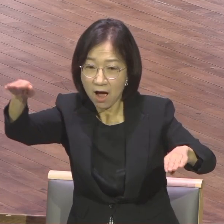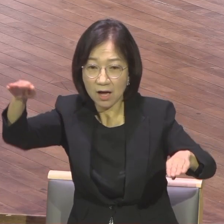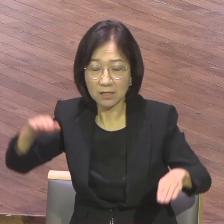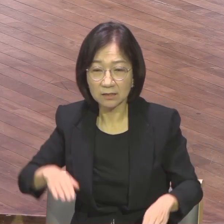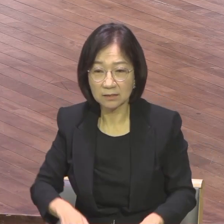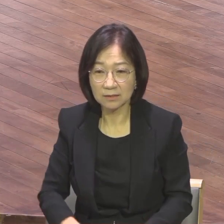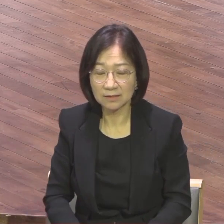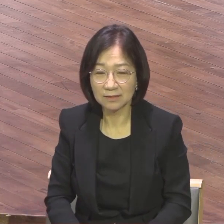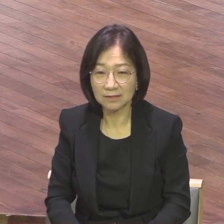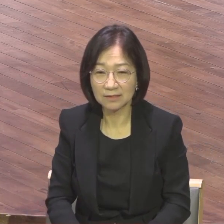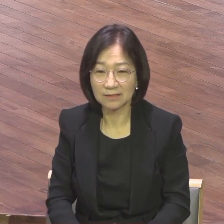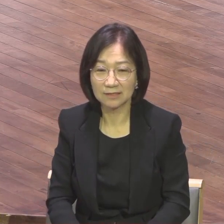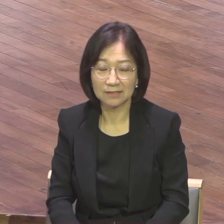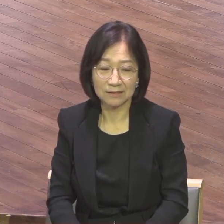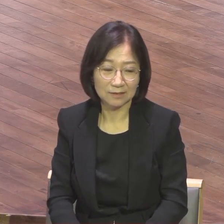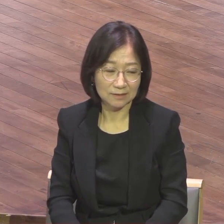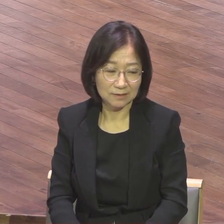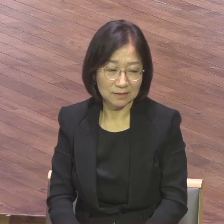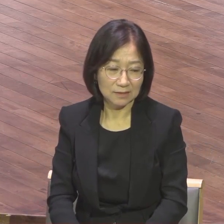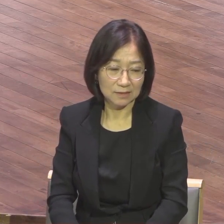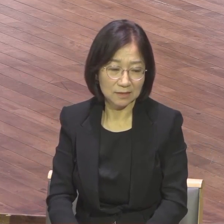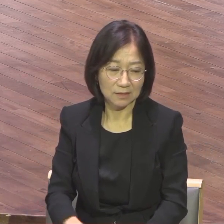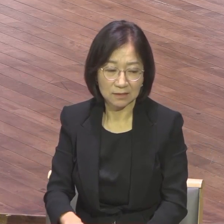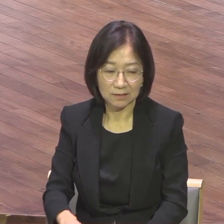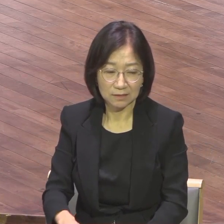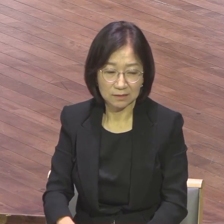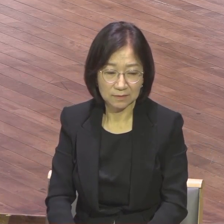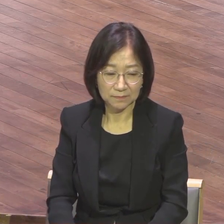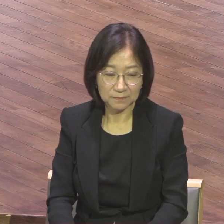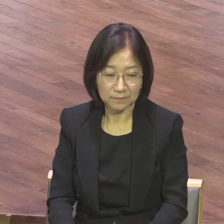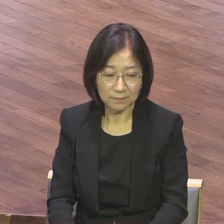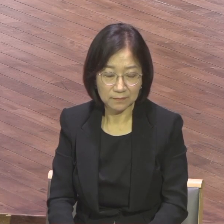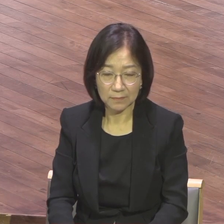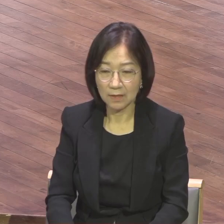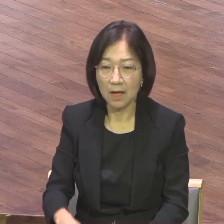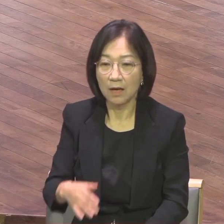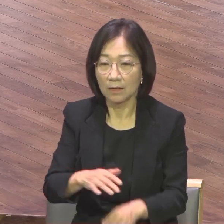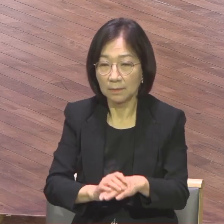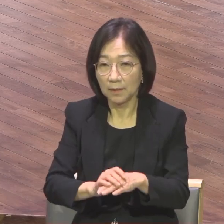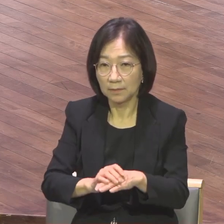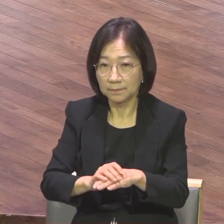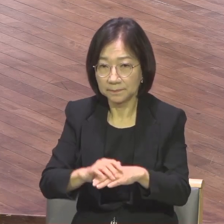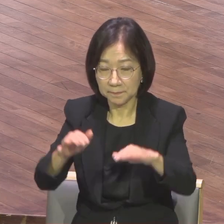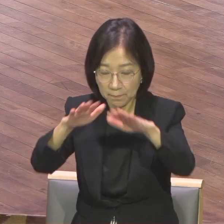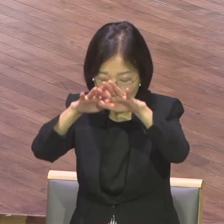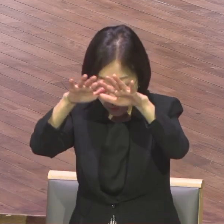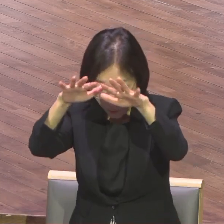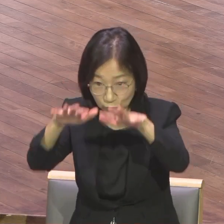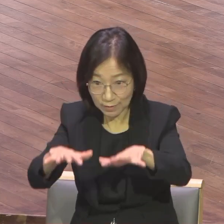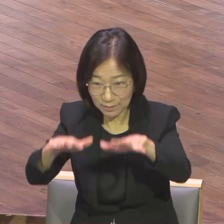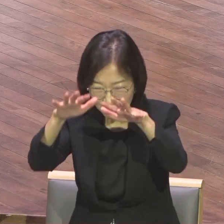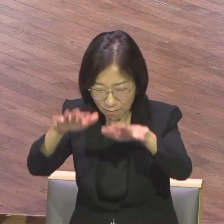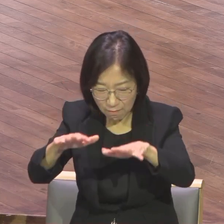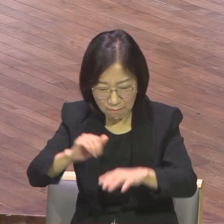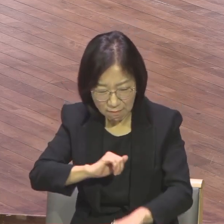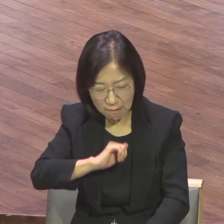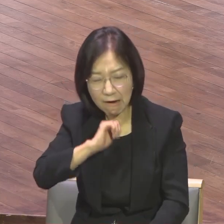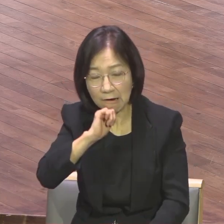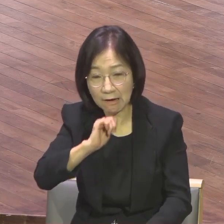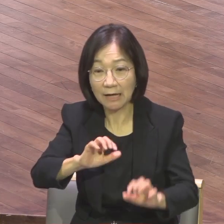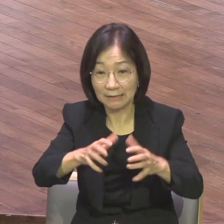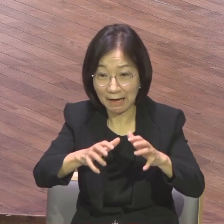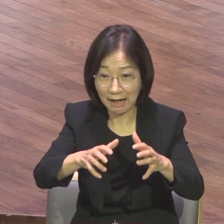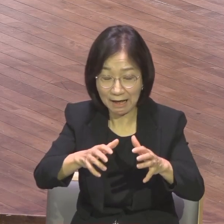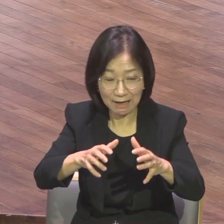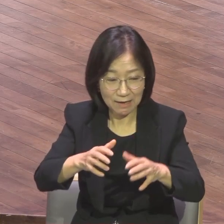국민 30%만 되면 모슬렘이 신청할 수 있어요. 그 모슬렘 공동체에 들어갈 수 있어요. 거의 다 가난한 나라, 어려운 나라